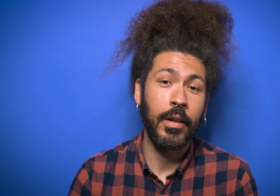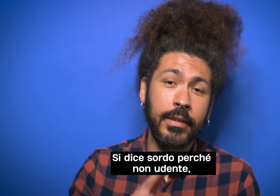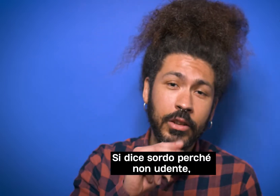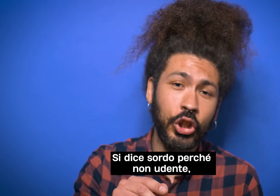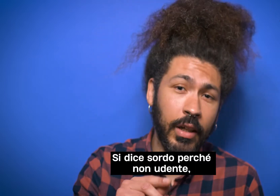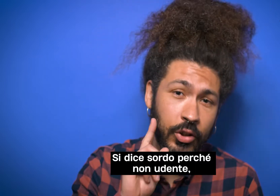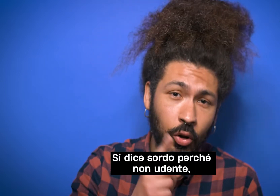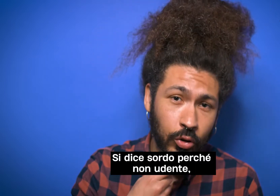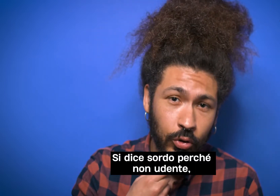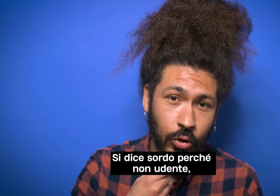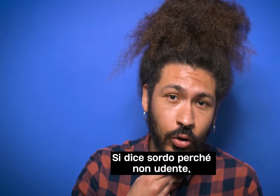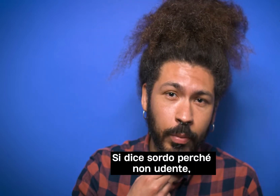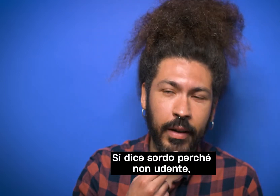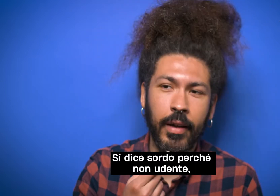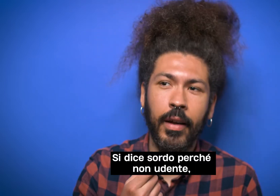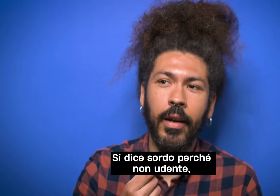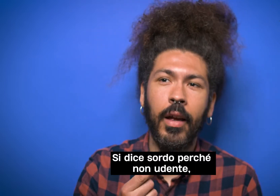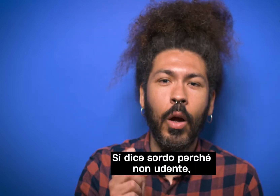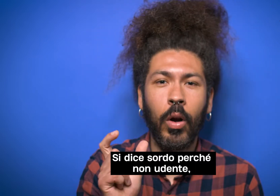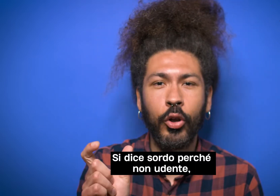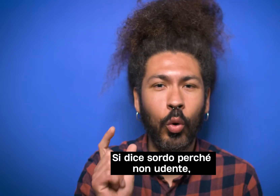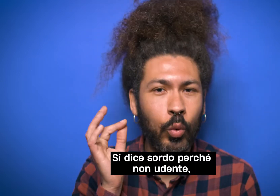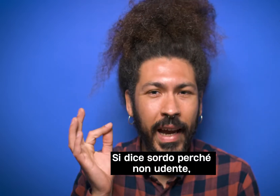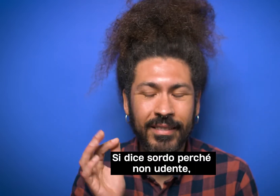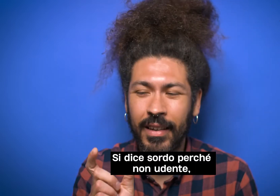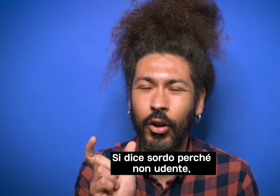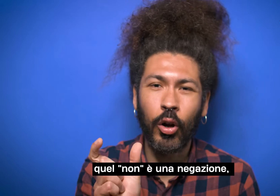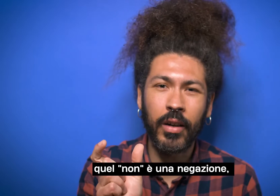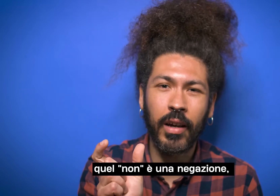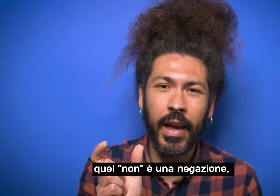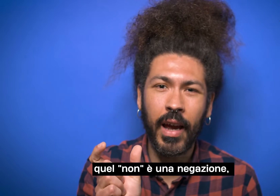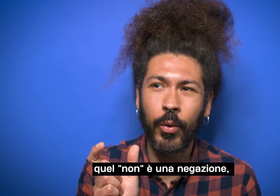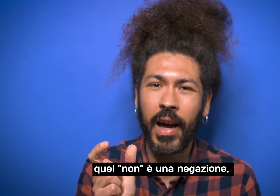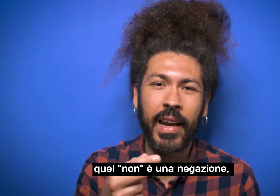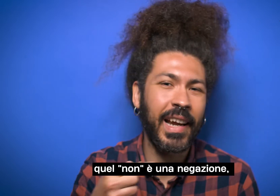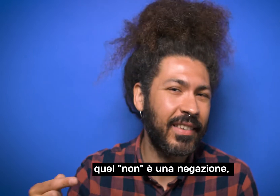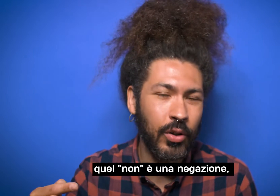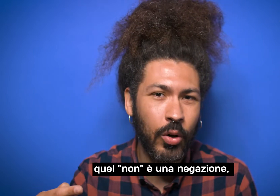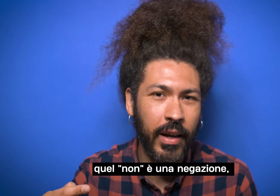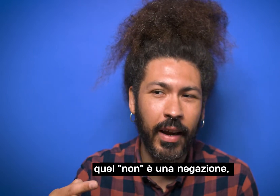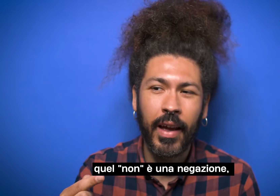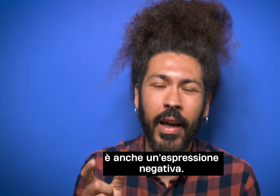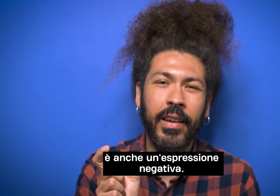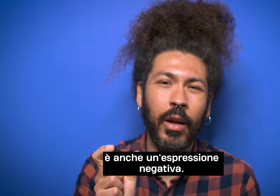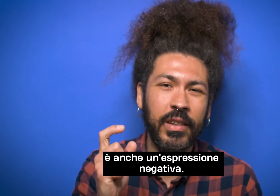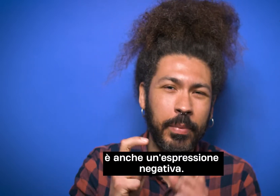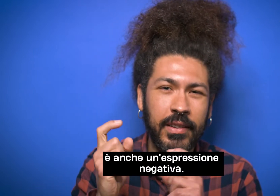Si dice sordo perché quel non udente, non è una negazione, è anche